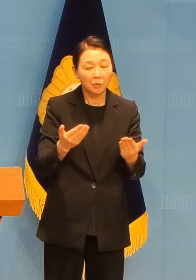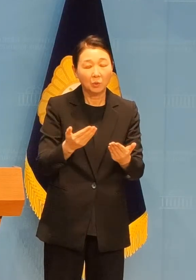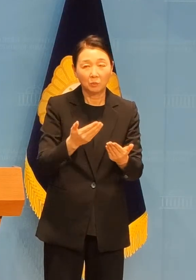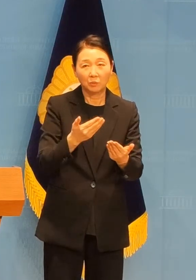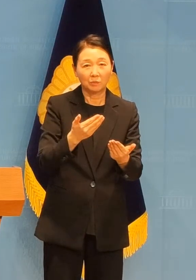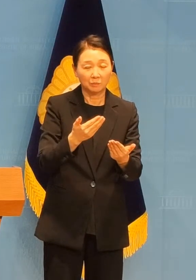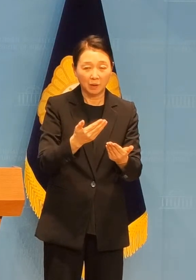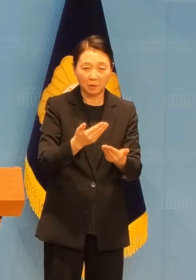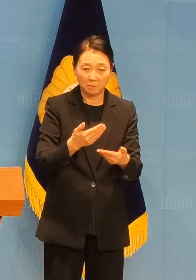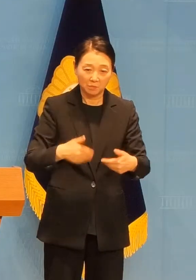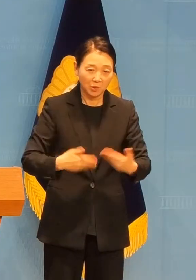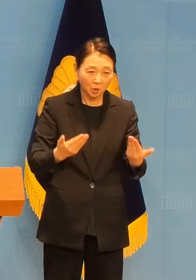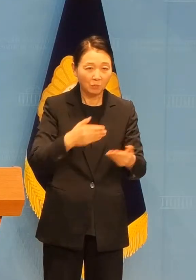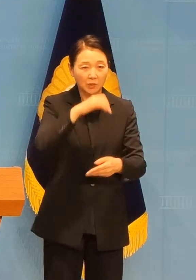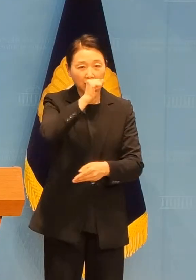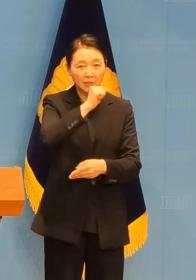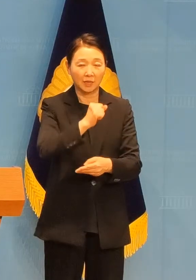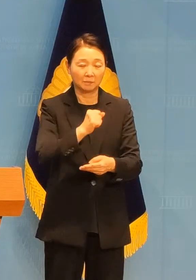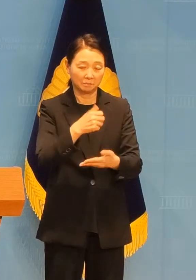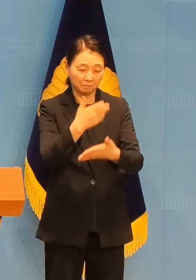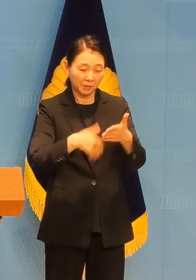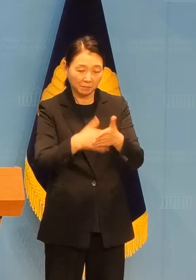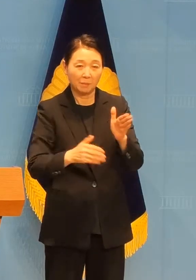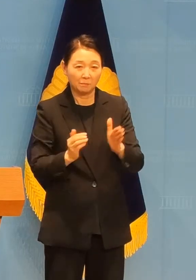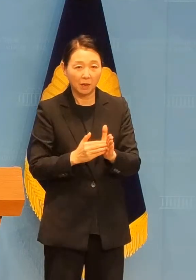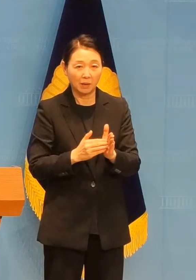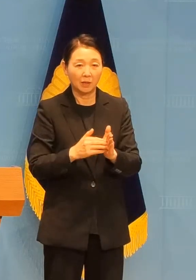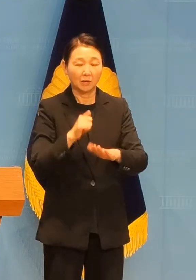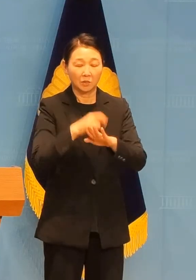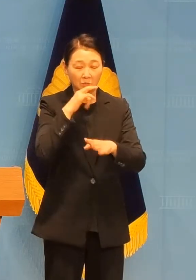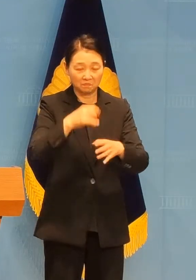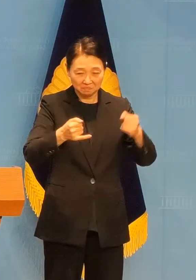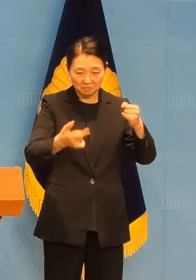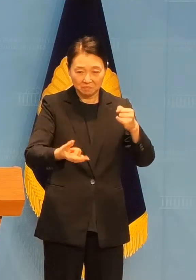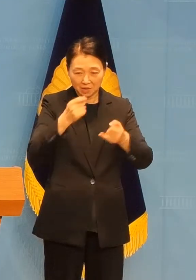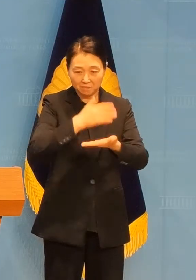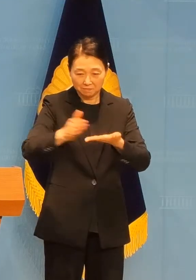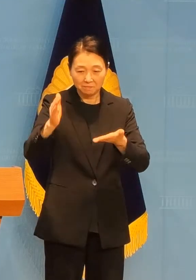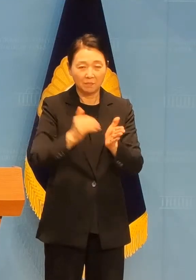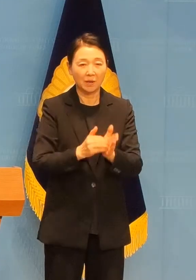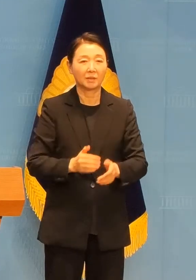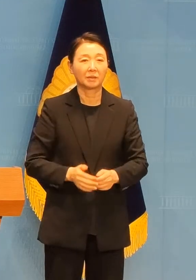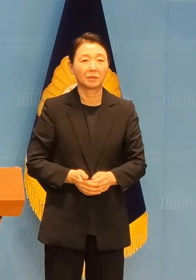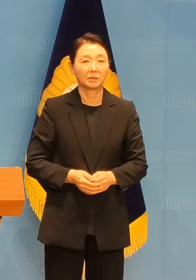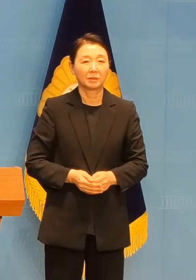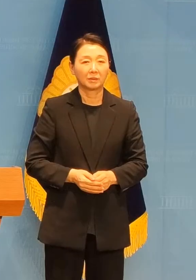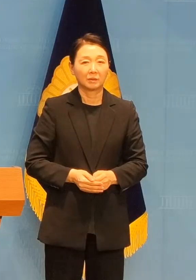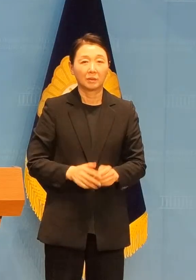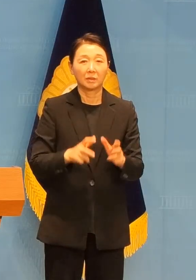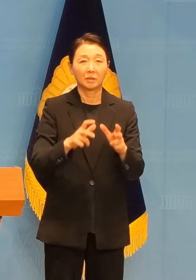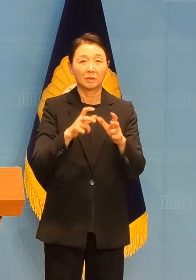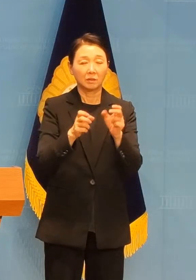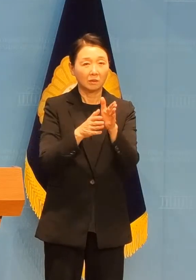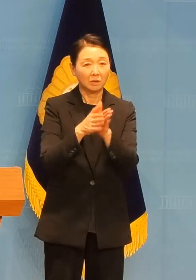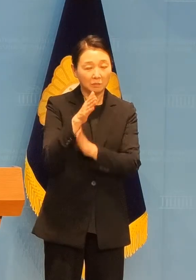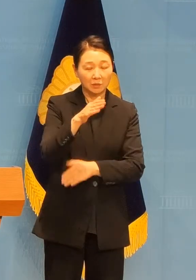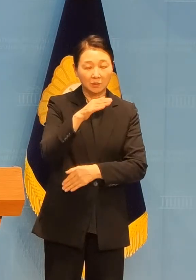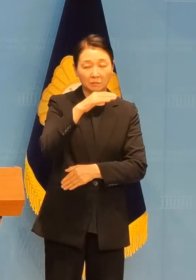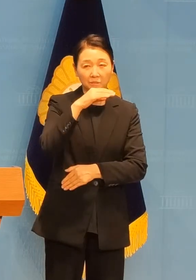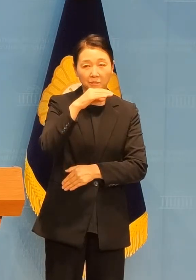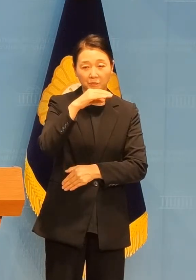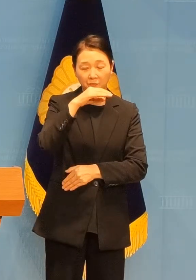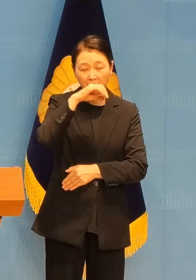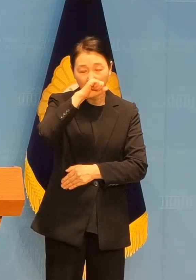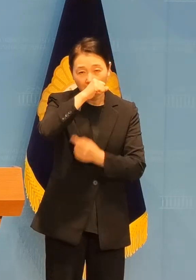비효율적인 예산을 과감히 정리하고 채무를 조기 상환했습니다. 성남시는 재정